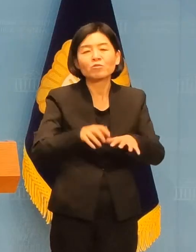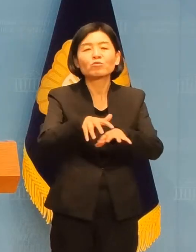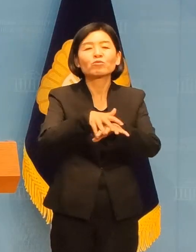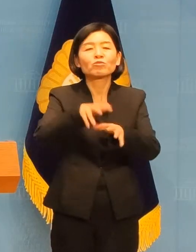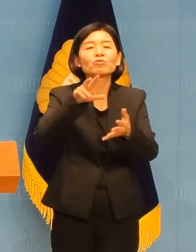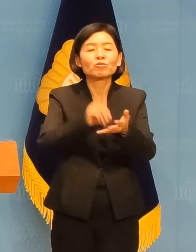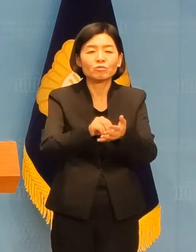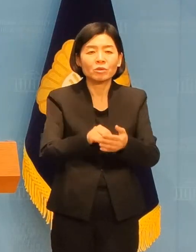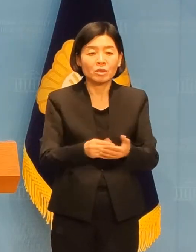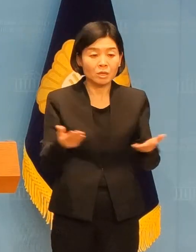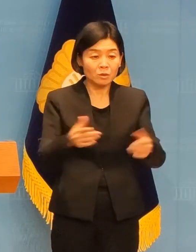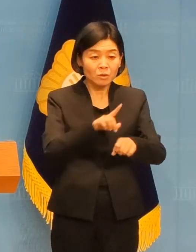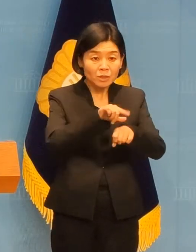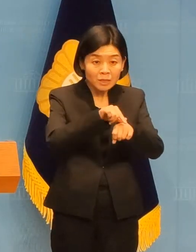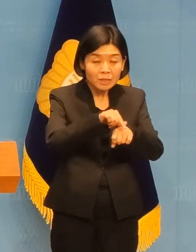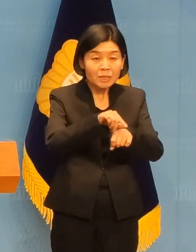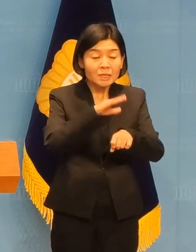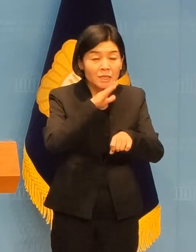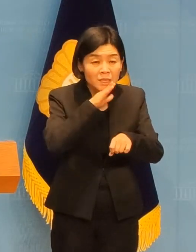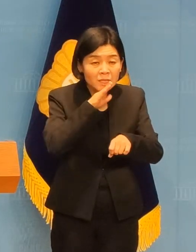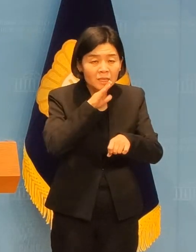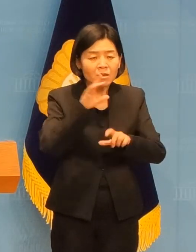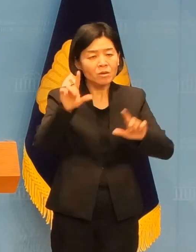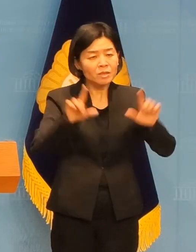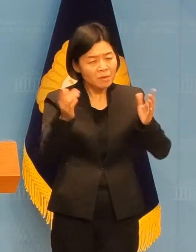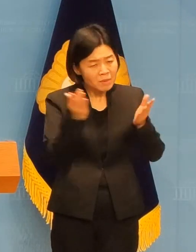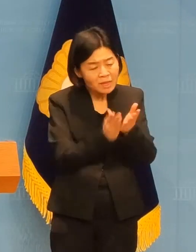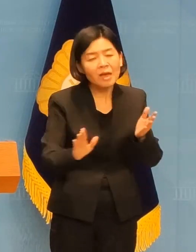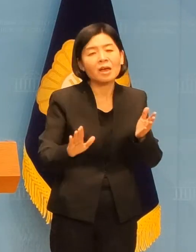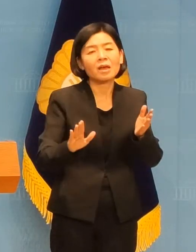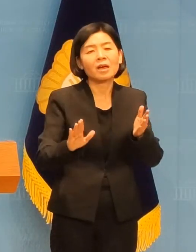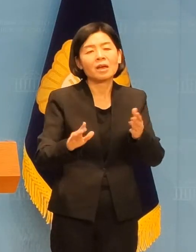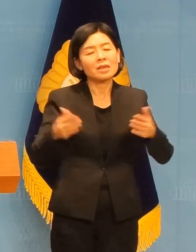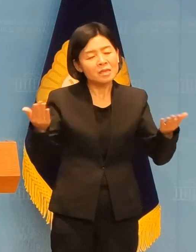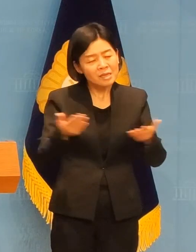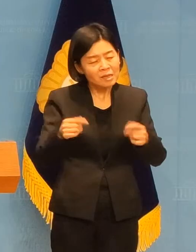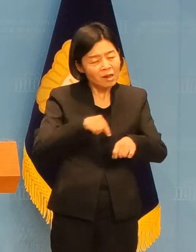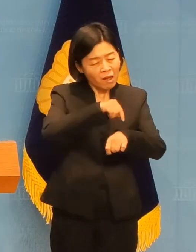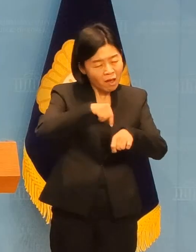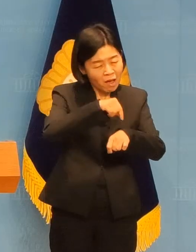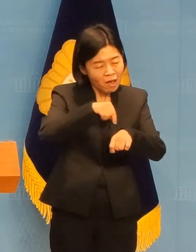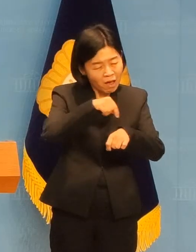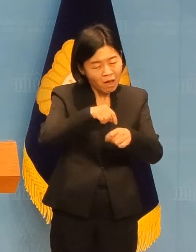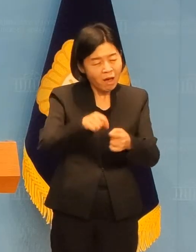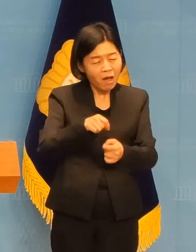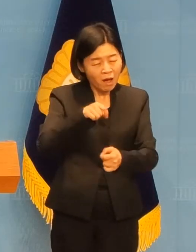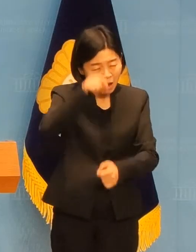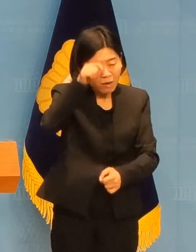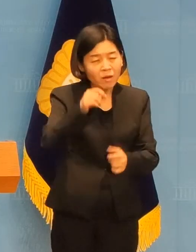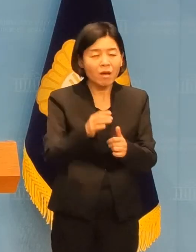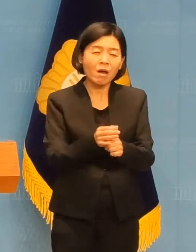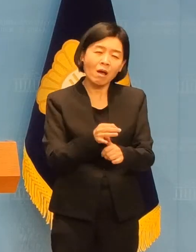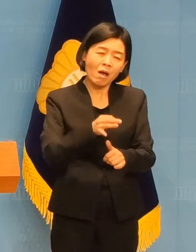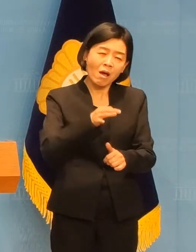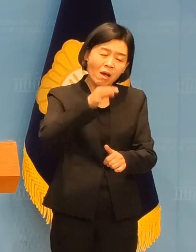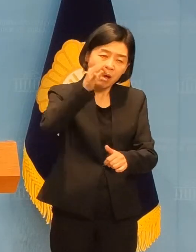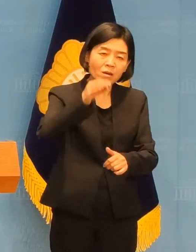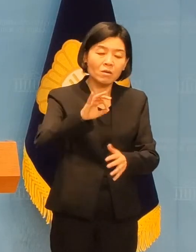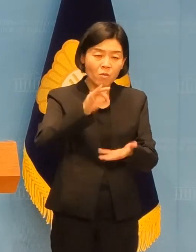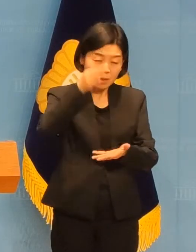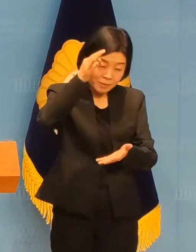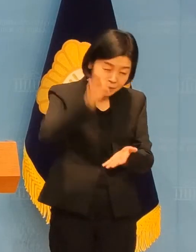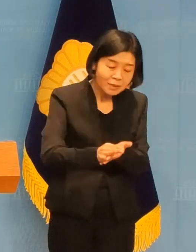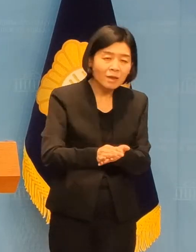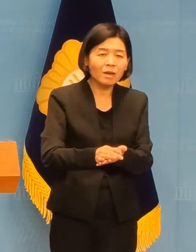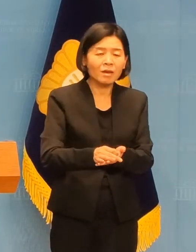근로시간을 실질적으로 반영하지 못하는 현실이 장시간 노동과 저임금을 고착화시키며 청년의 번아웃과